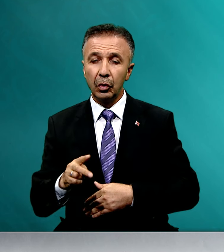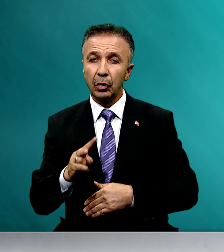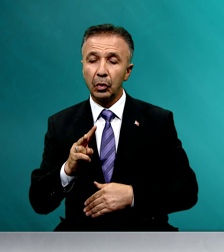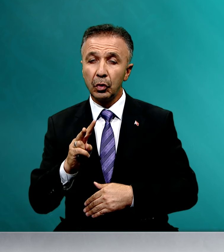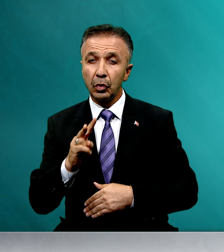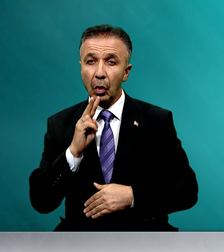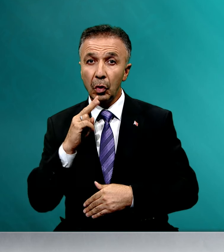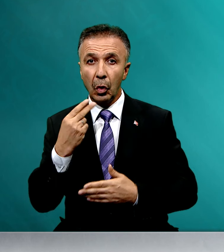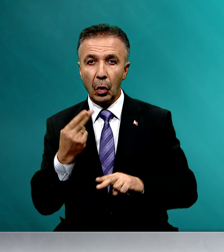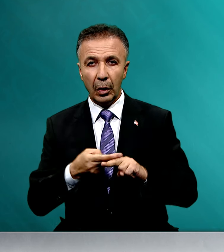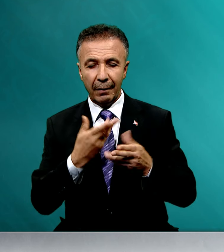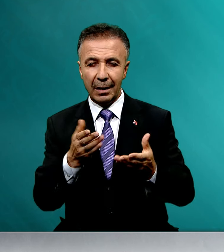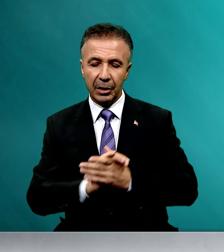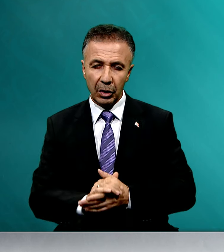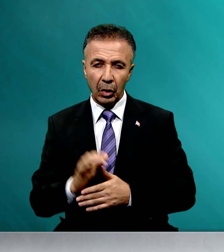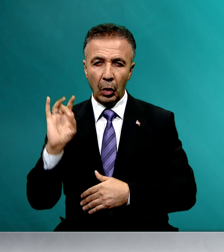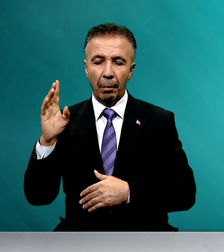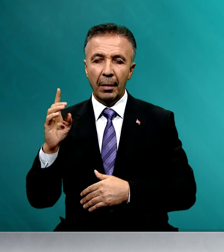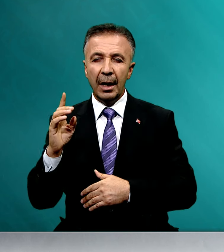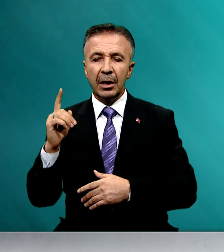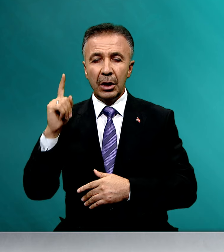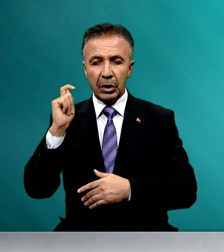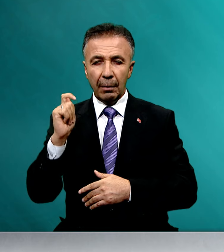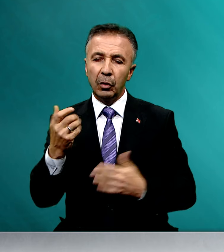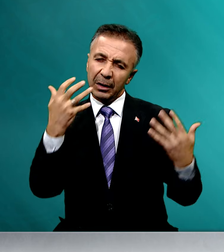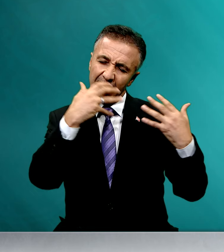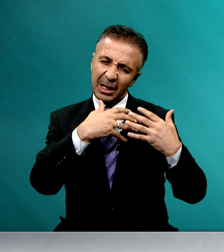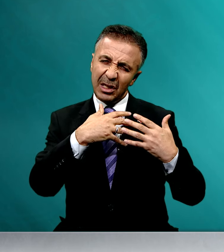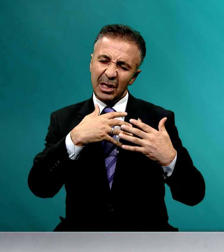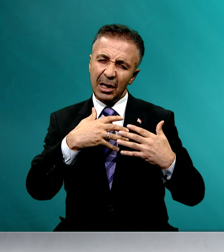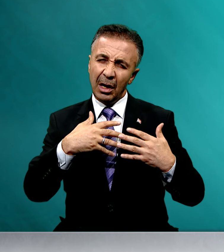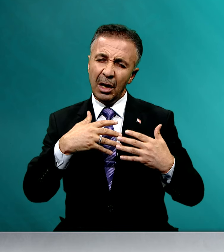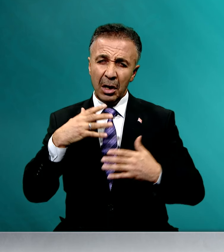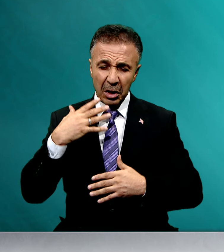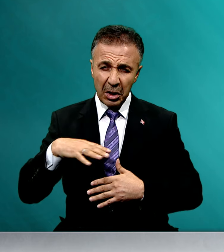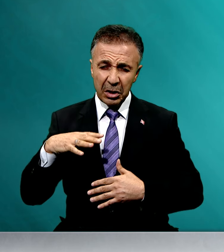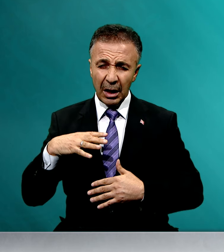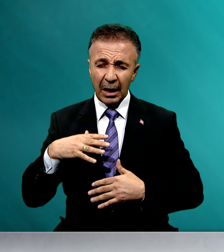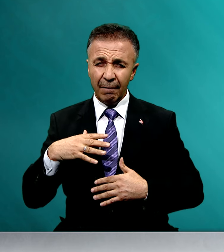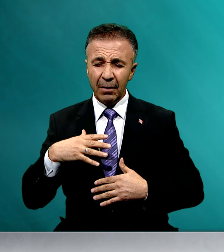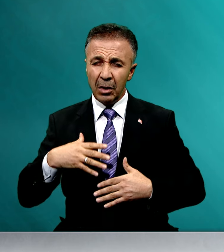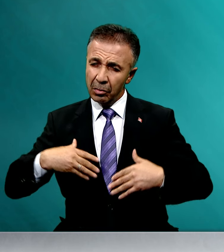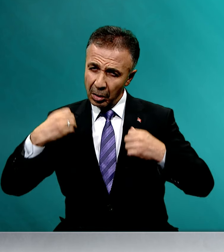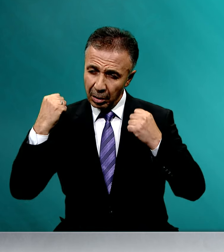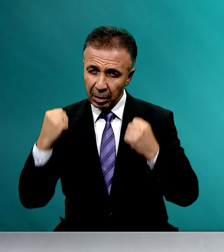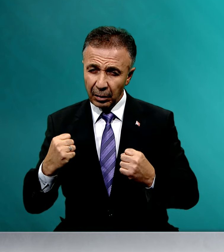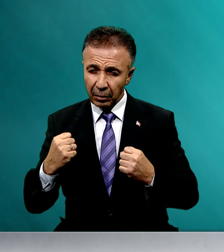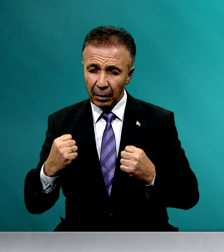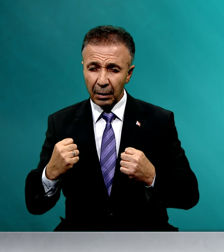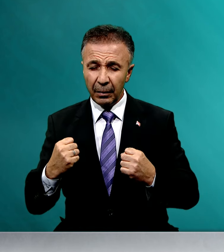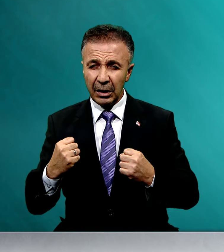örneğidir. 15 Temmuz, azmin ve cesaretin zillete ve korkaklığa galebe